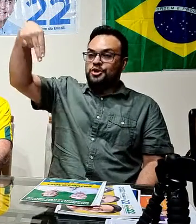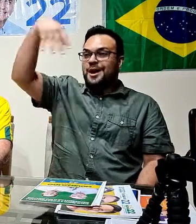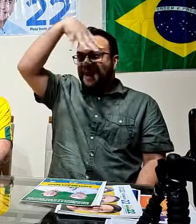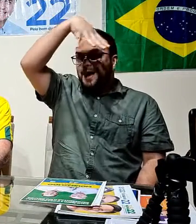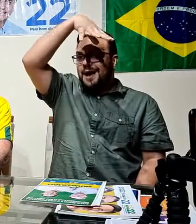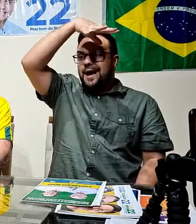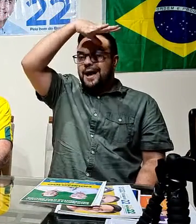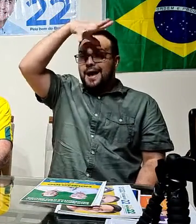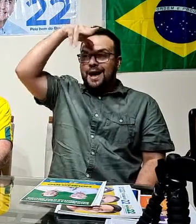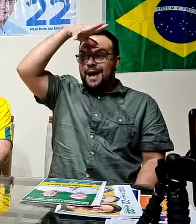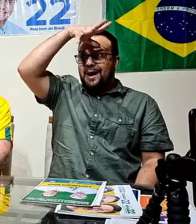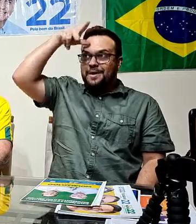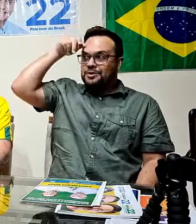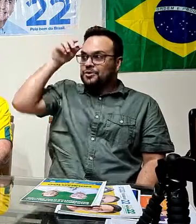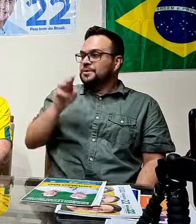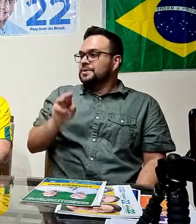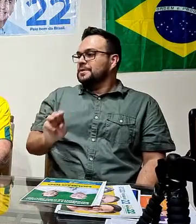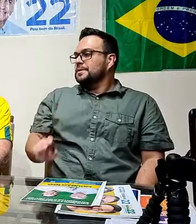Amazonas.